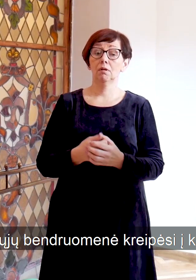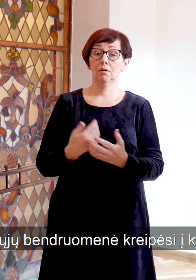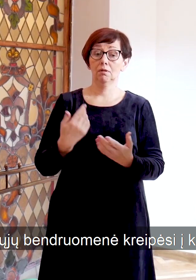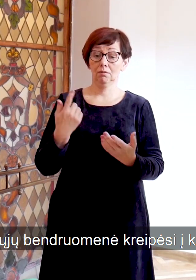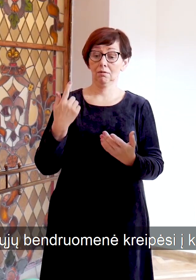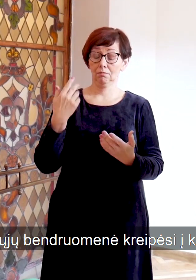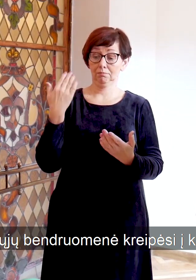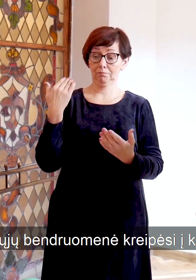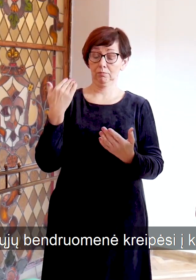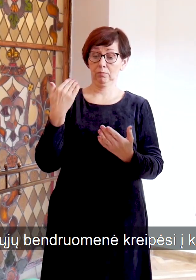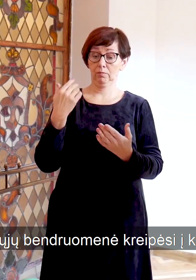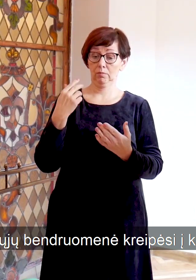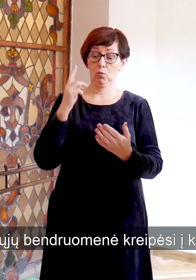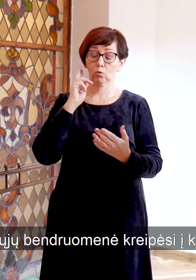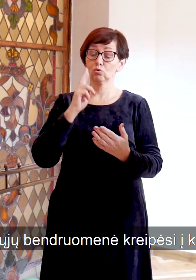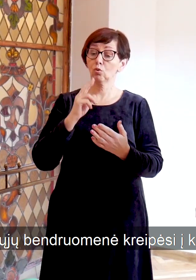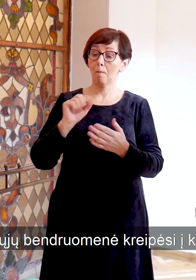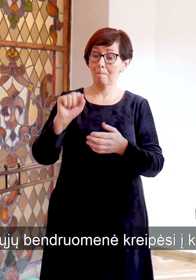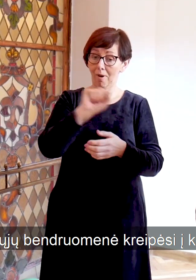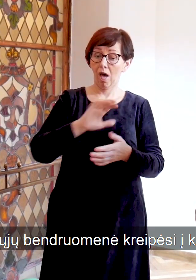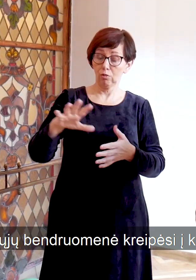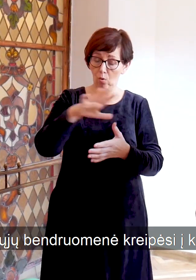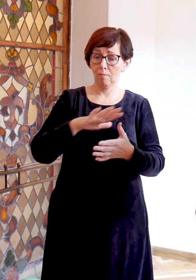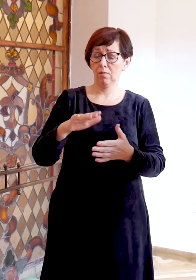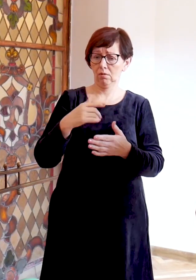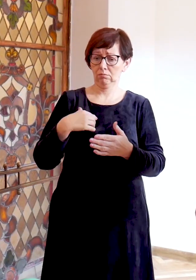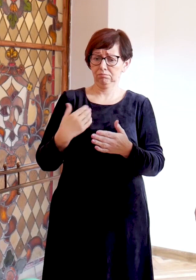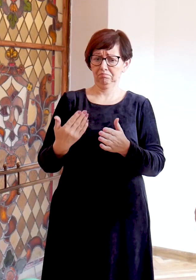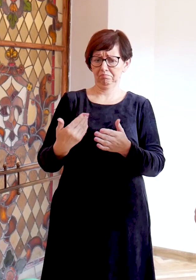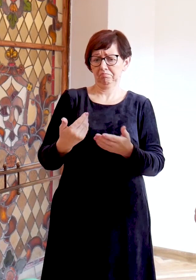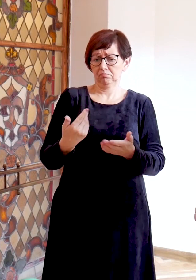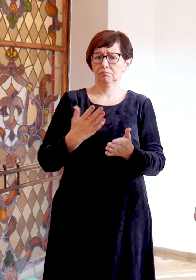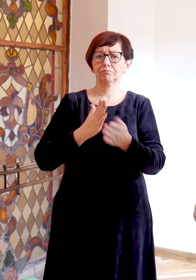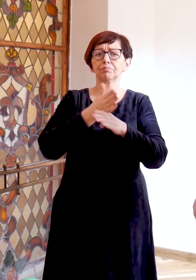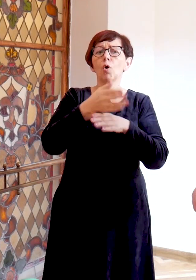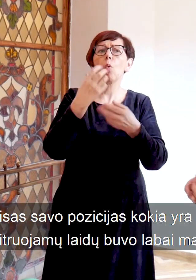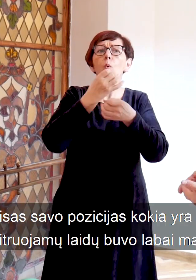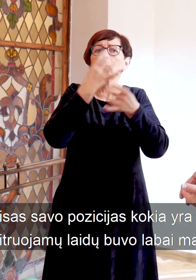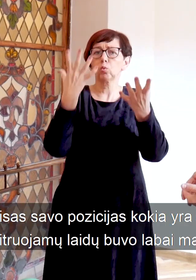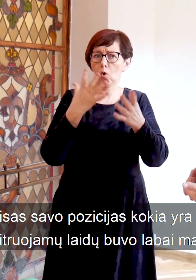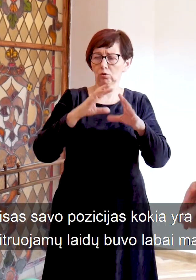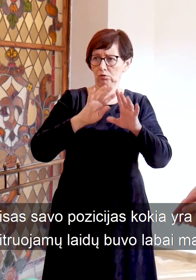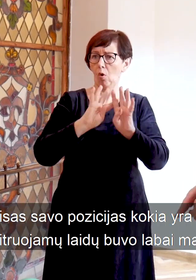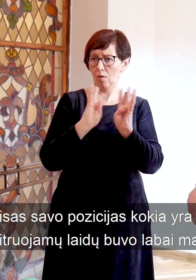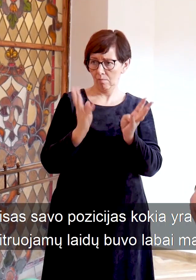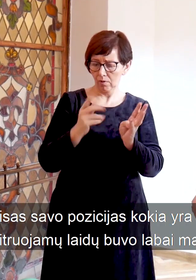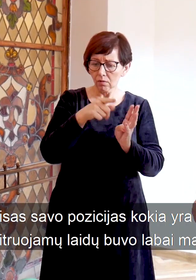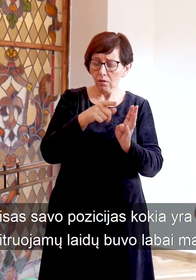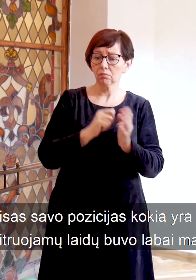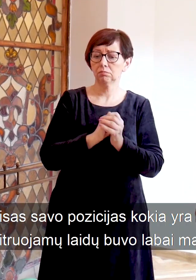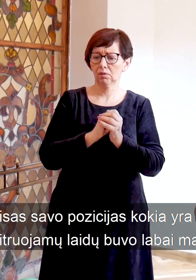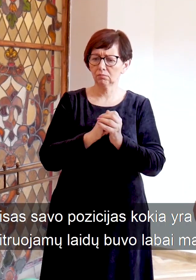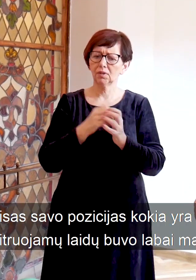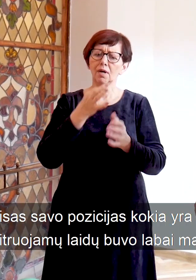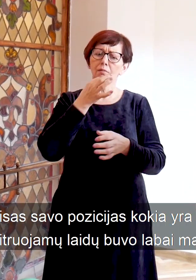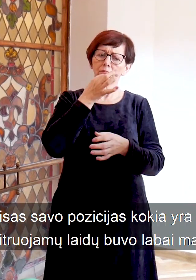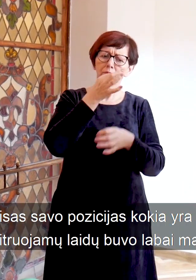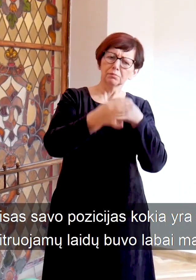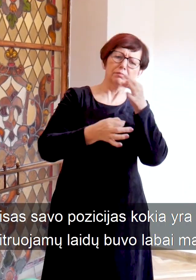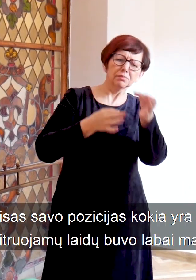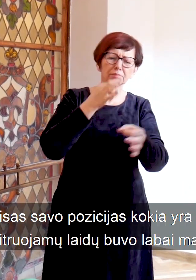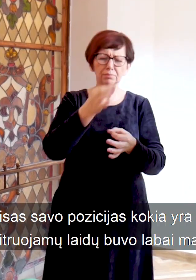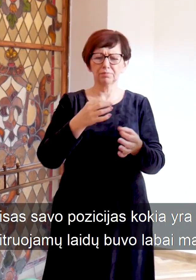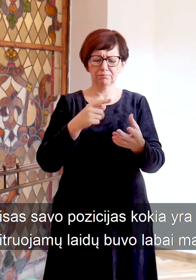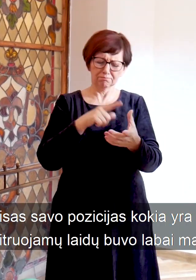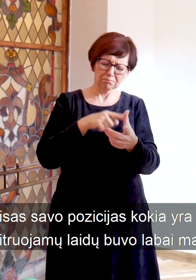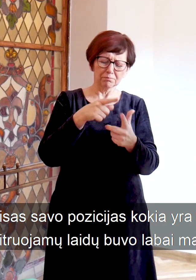bendruomenė kreipėsi kultūros komitetą ir išdėstė visą savo poziciją, kokia